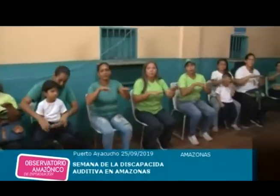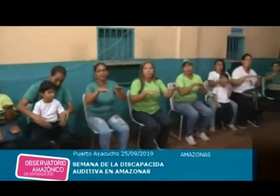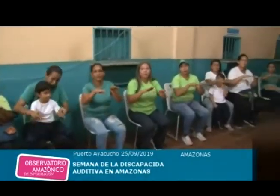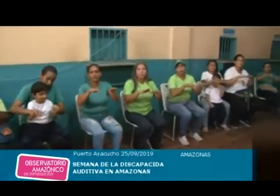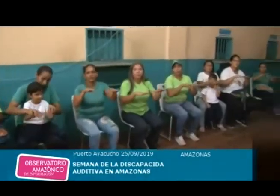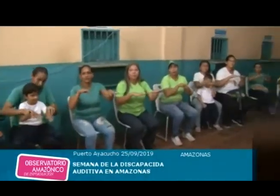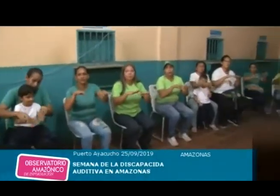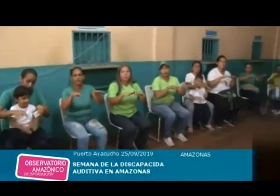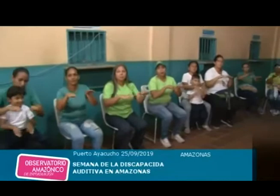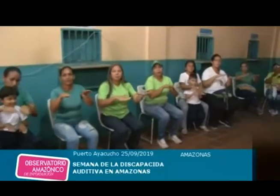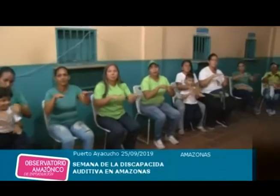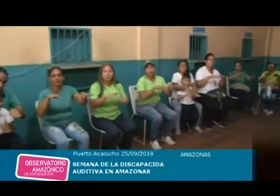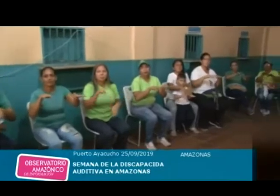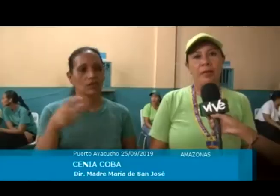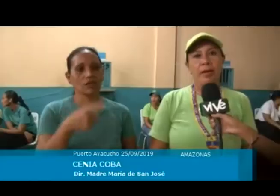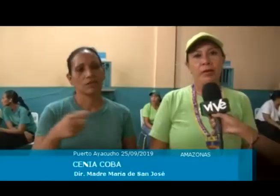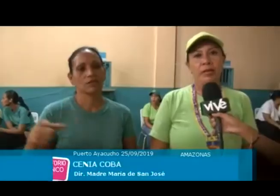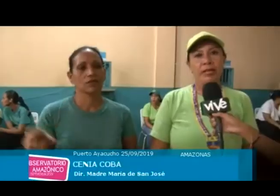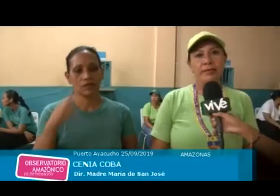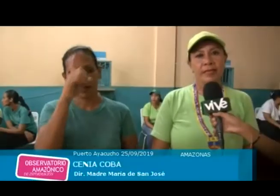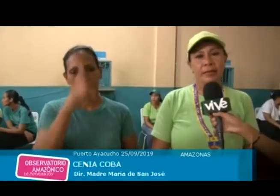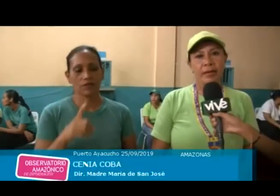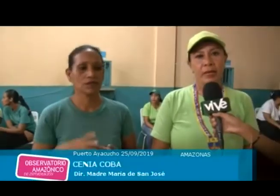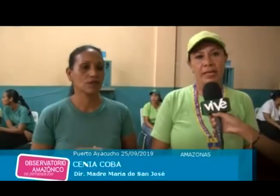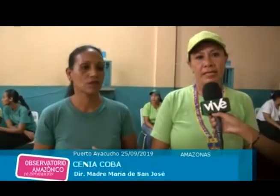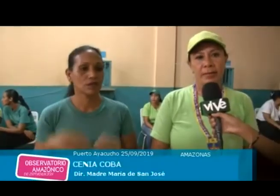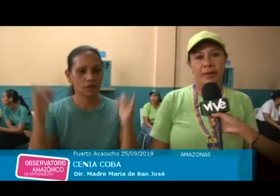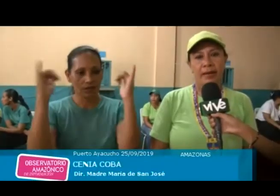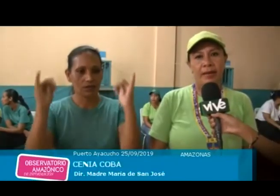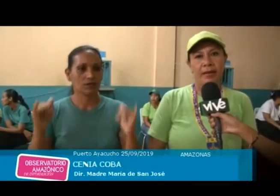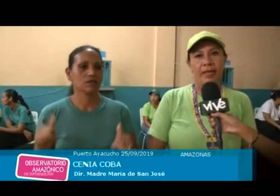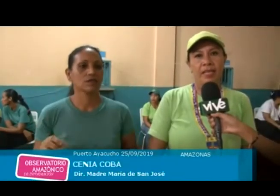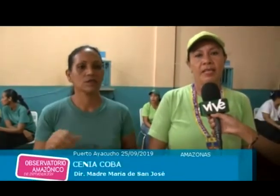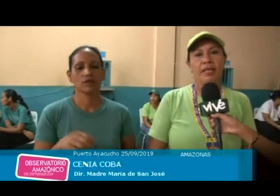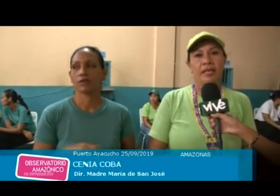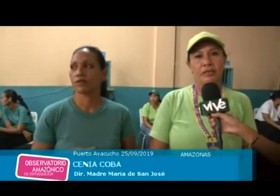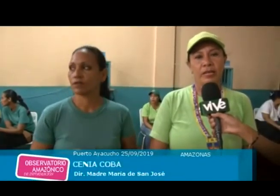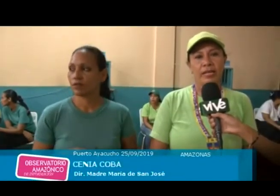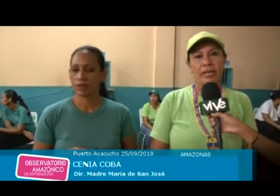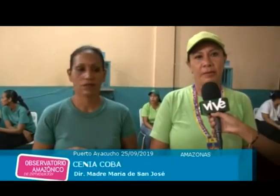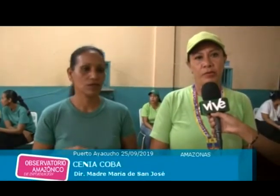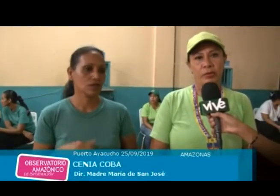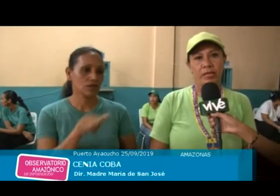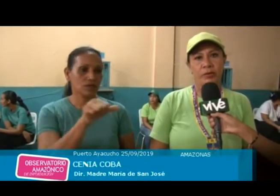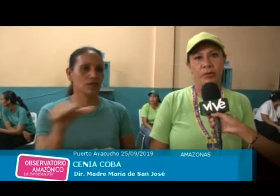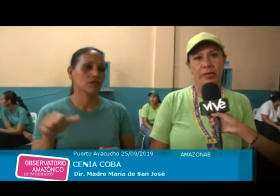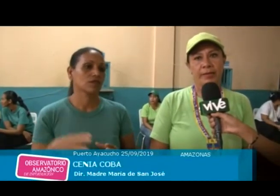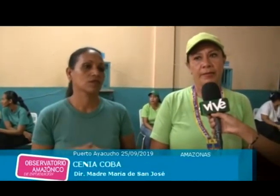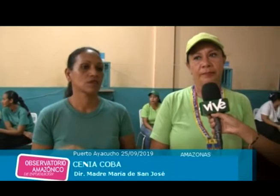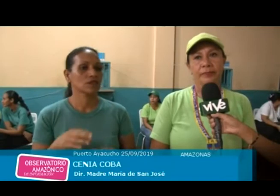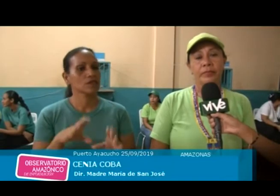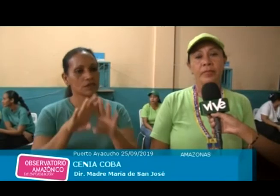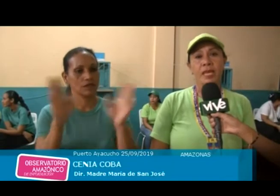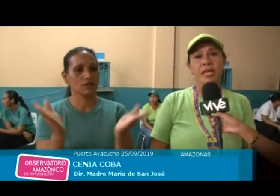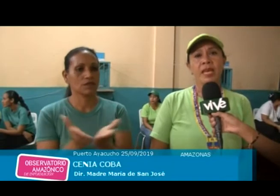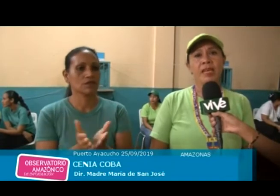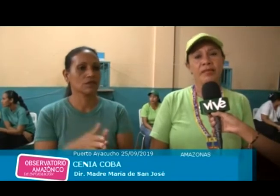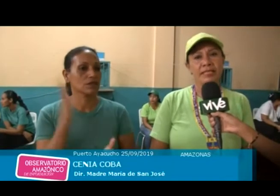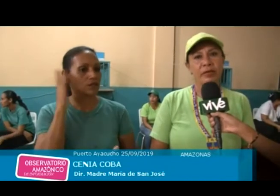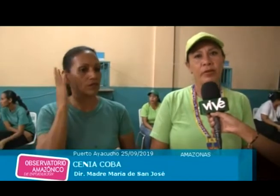ciudad de Puerto Ayacucho. En el marco de celebrar nuestra Semana Internacional de las Personas Sordas y aniversario de